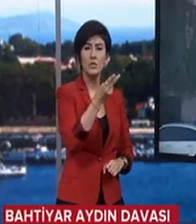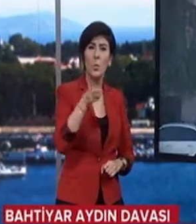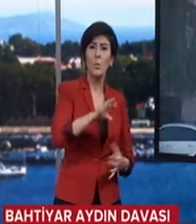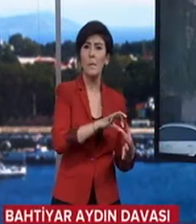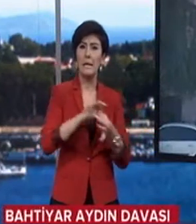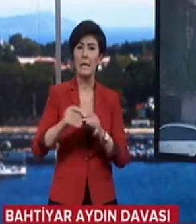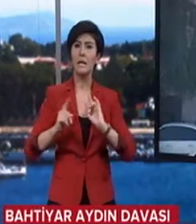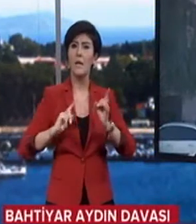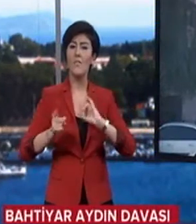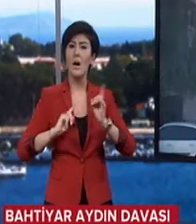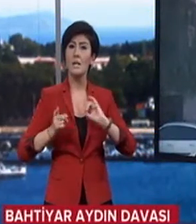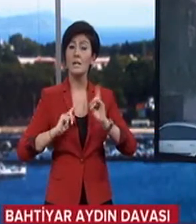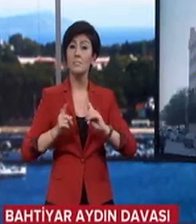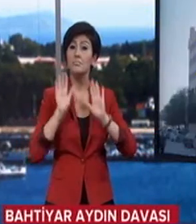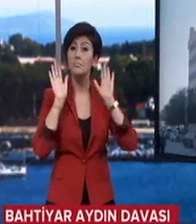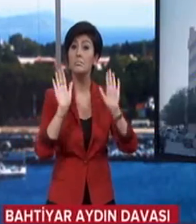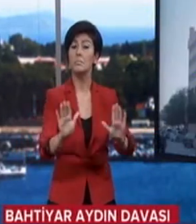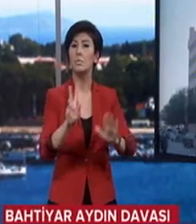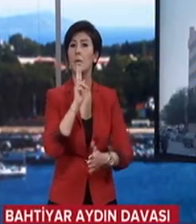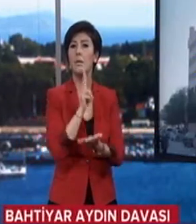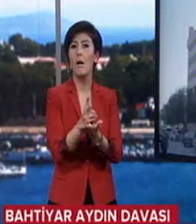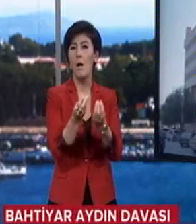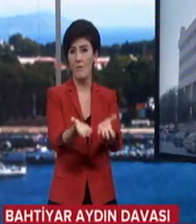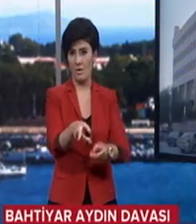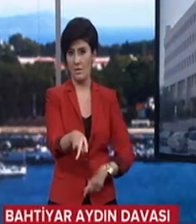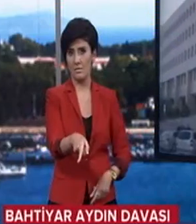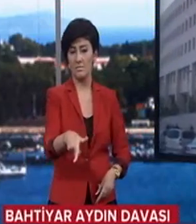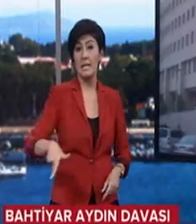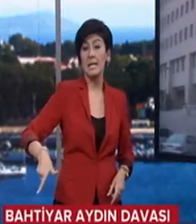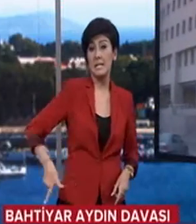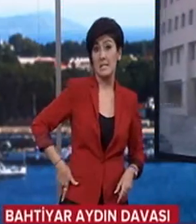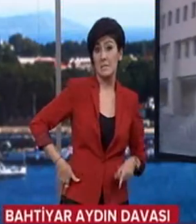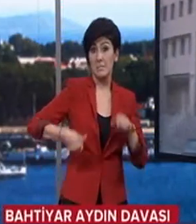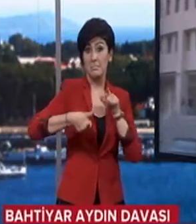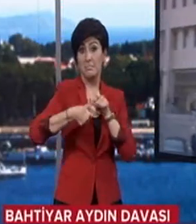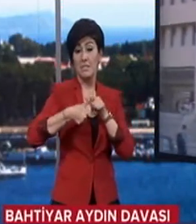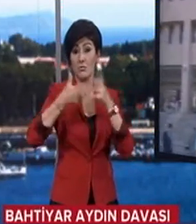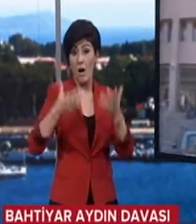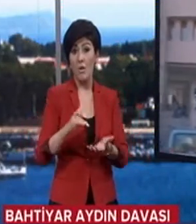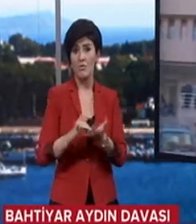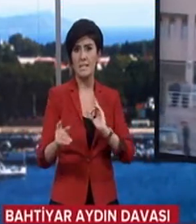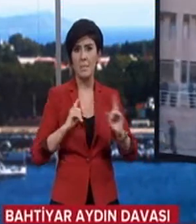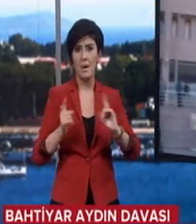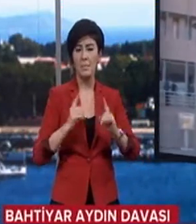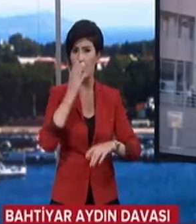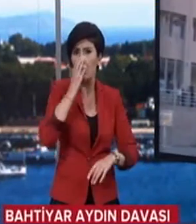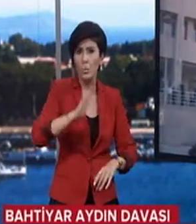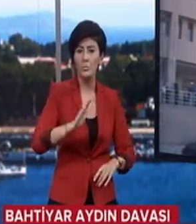16 kişinin ölümüyle ilgili davada yargılamanın durdurulmasına karar verildi. İzmir 1. Ağır Ceza